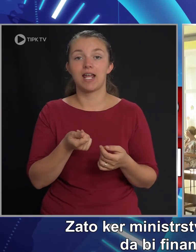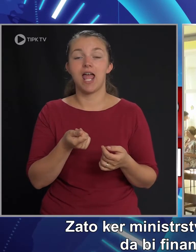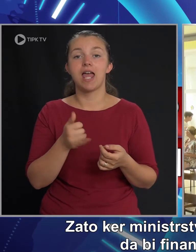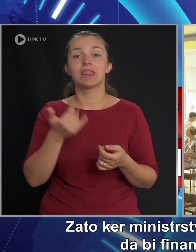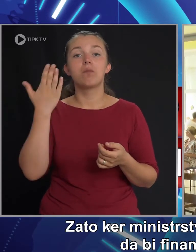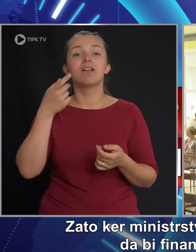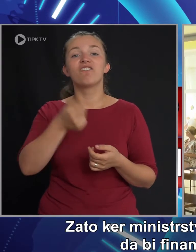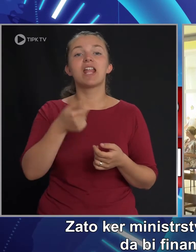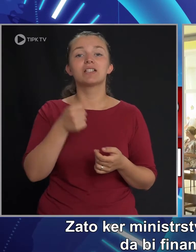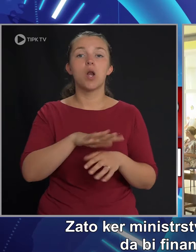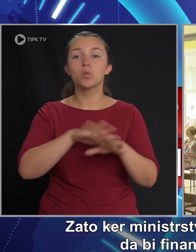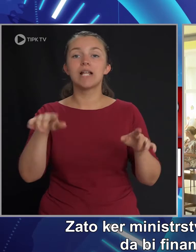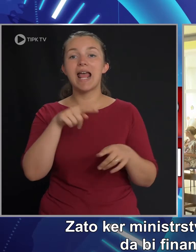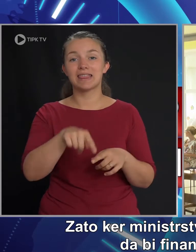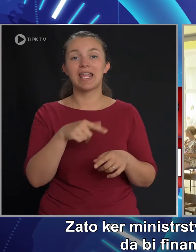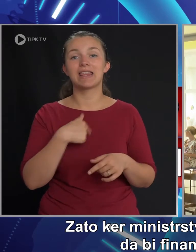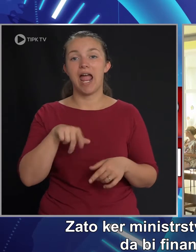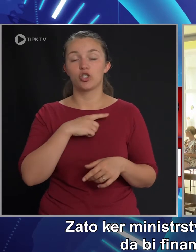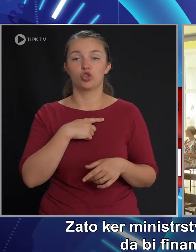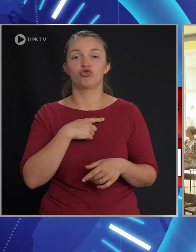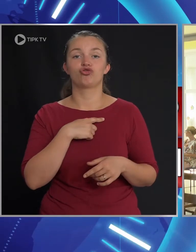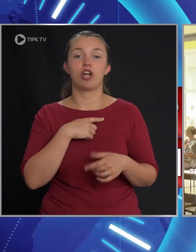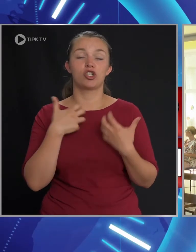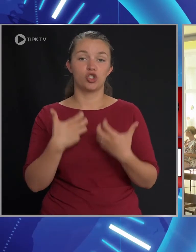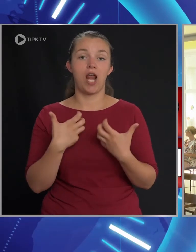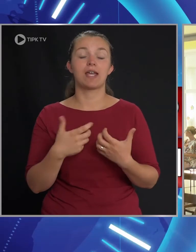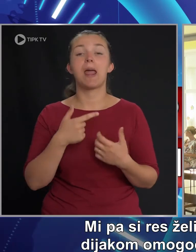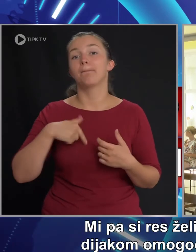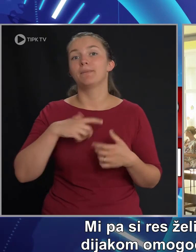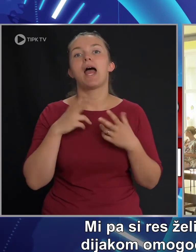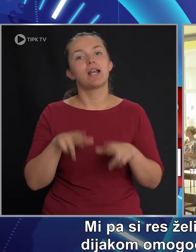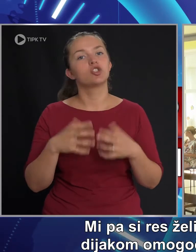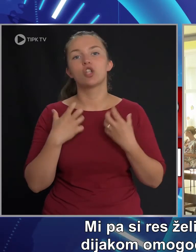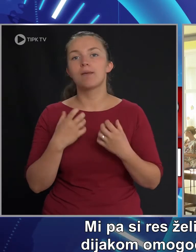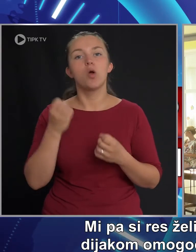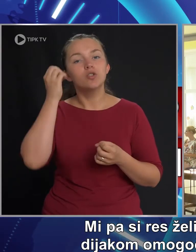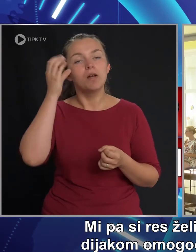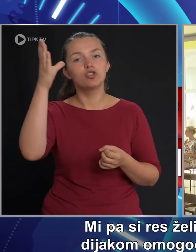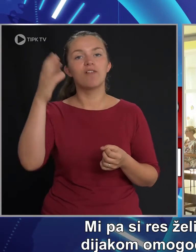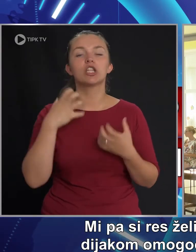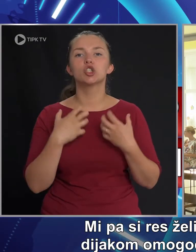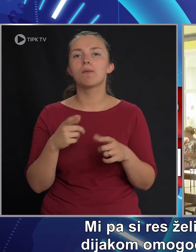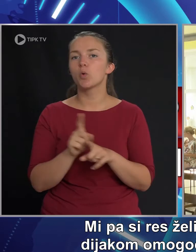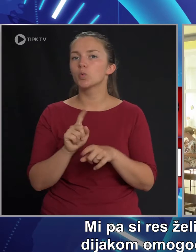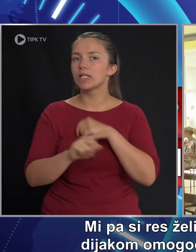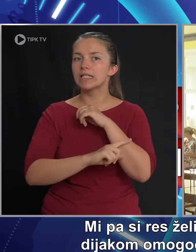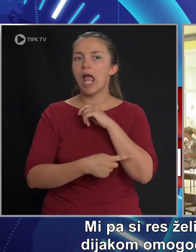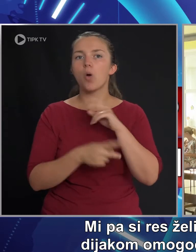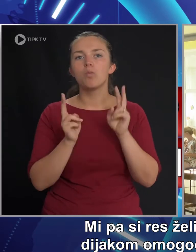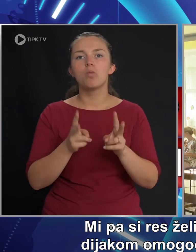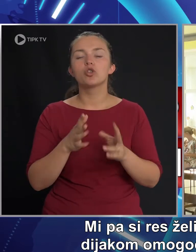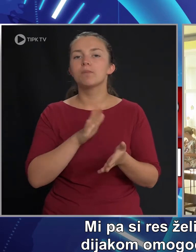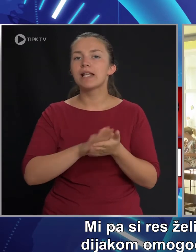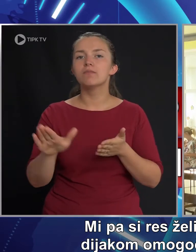denarja, da bi financiralo vse te naše želje. Mi pa si res želimo izobraževati, želimo tudi